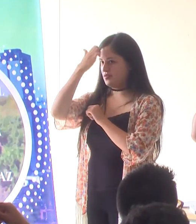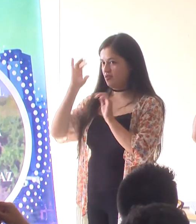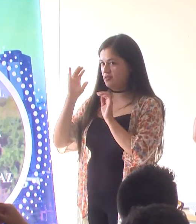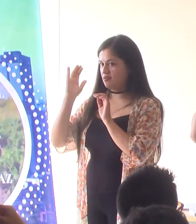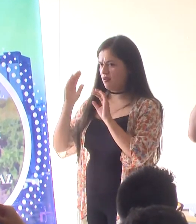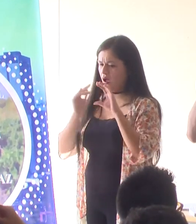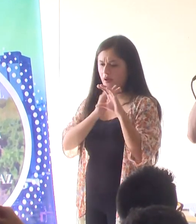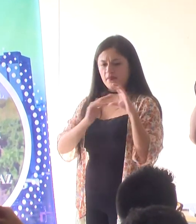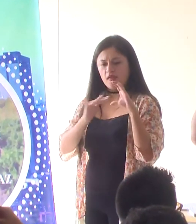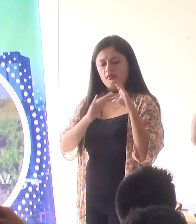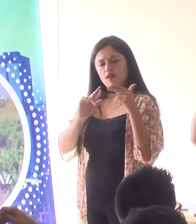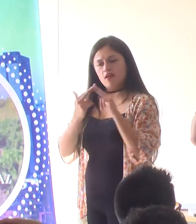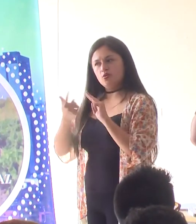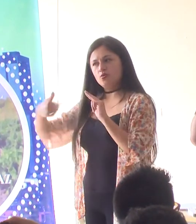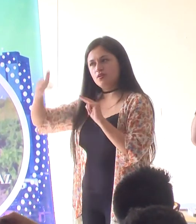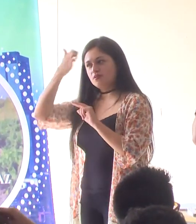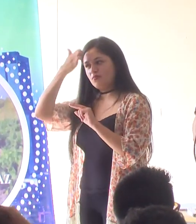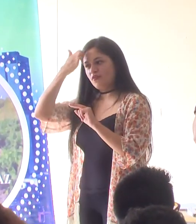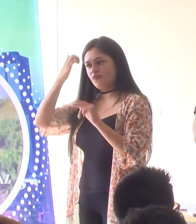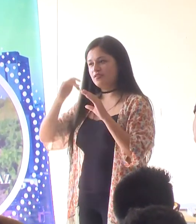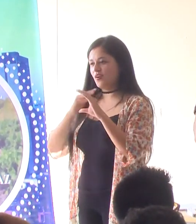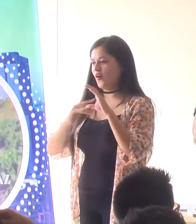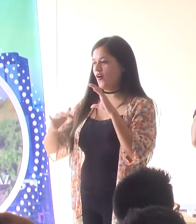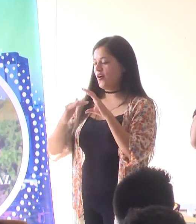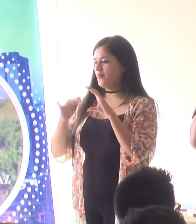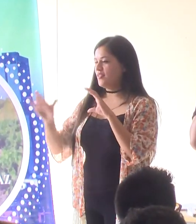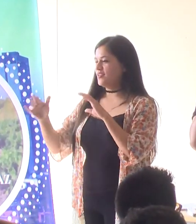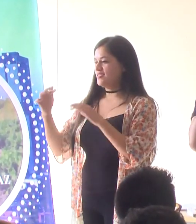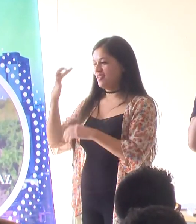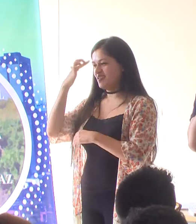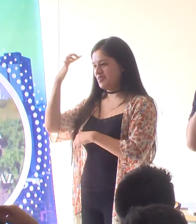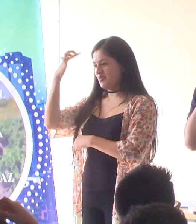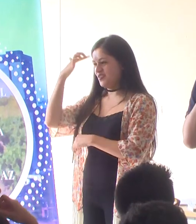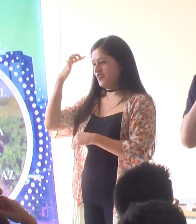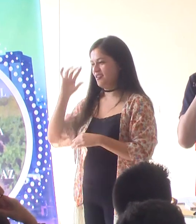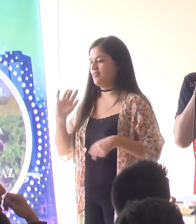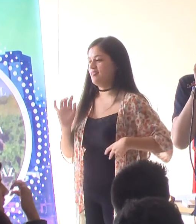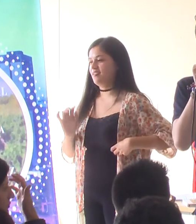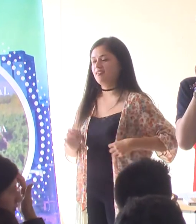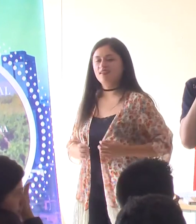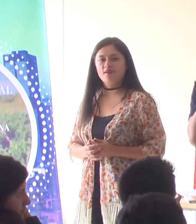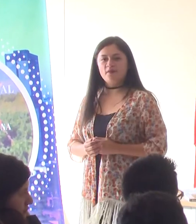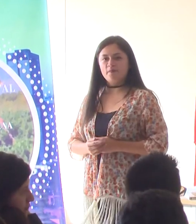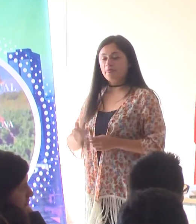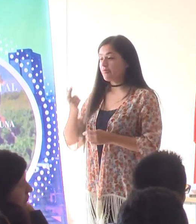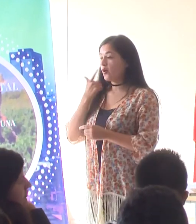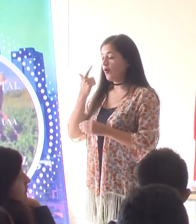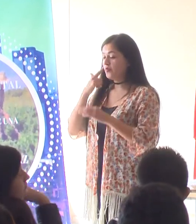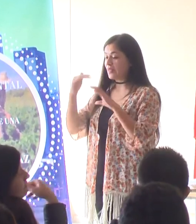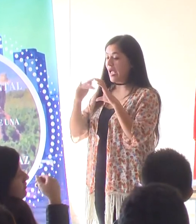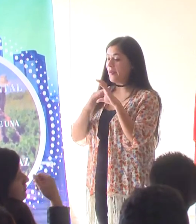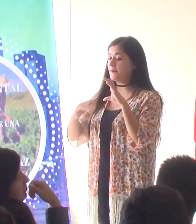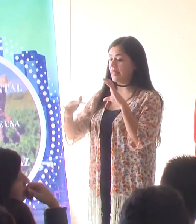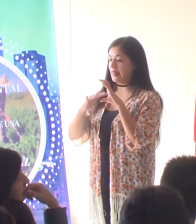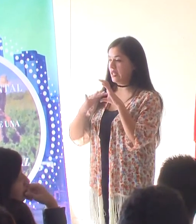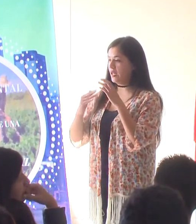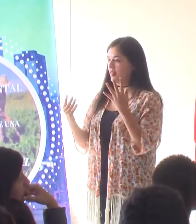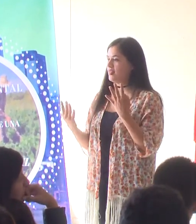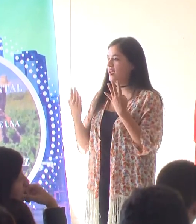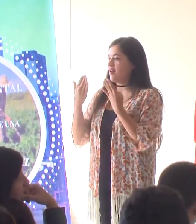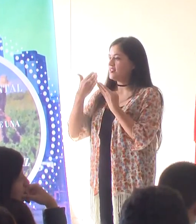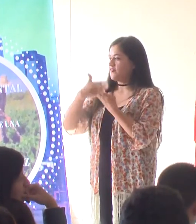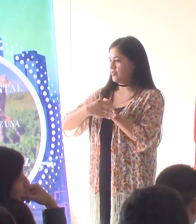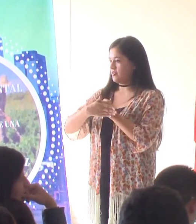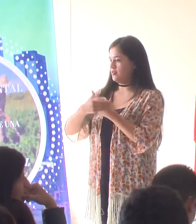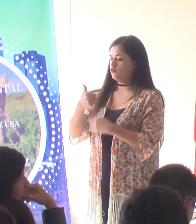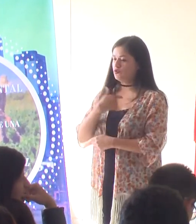o en la formación profesional en la cual está en la cuestión ambiental es transversal a todas las formas